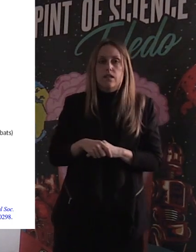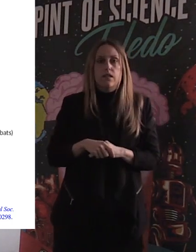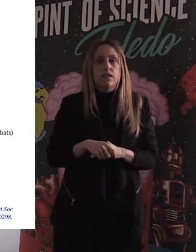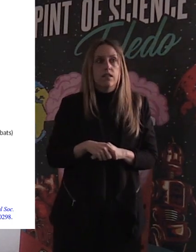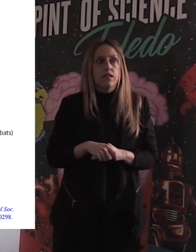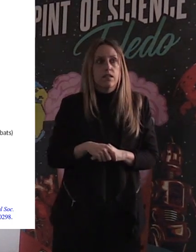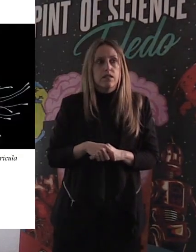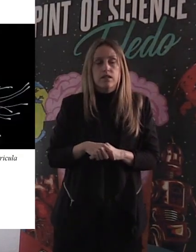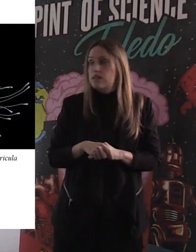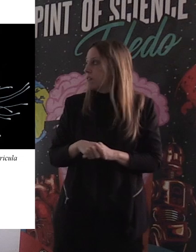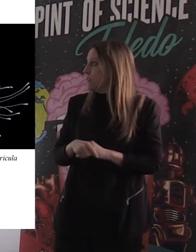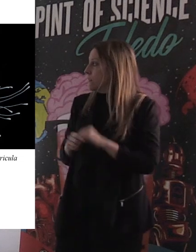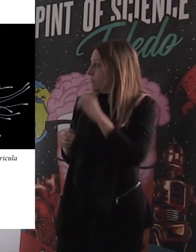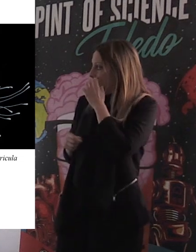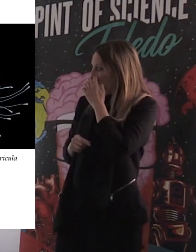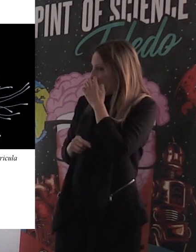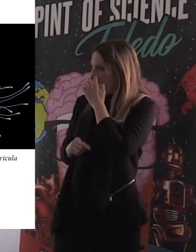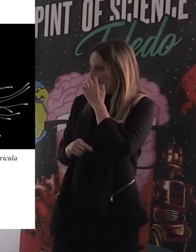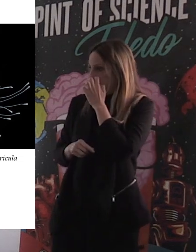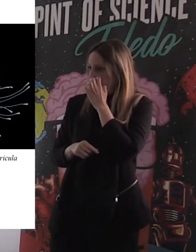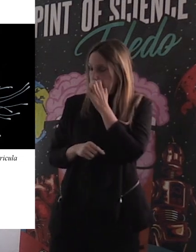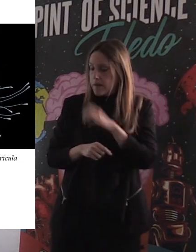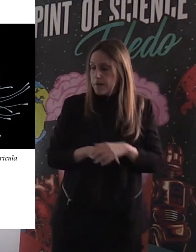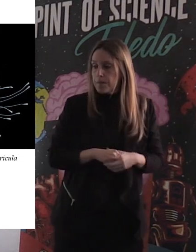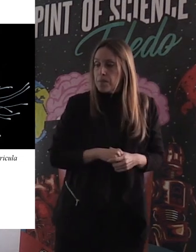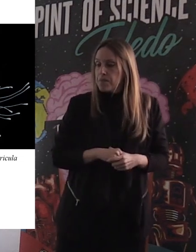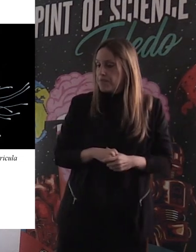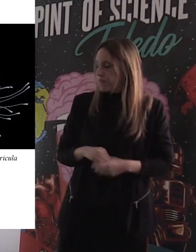¿qué fue esto? Vale.